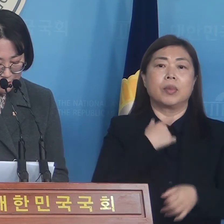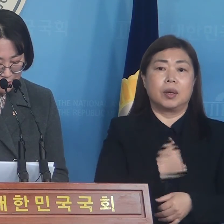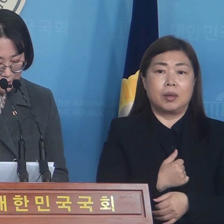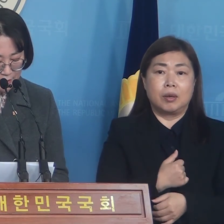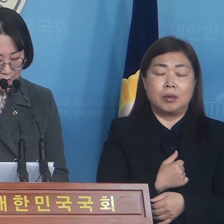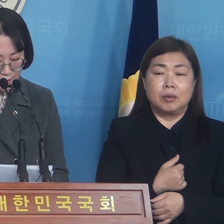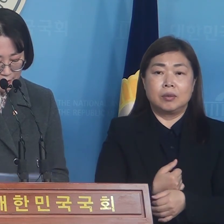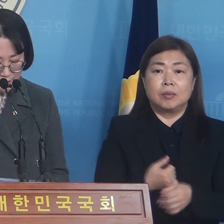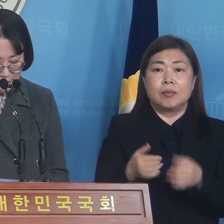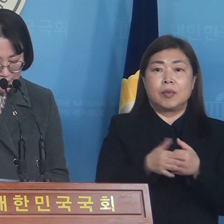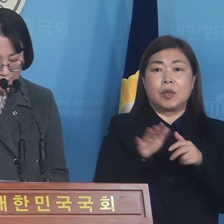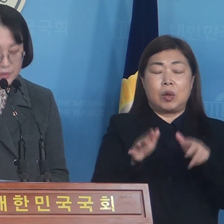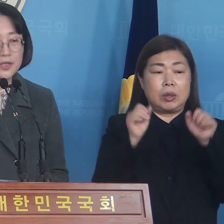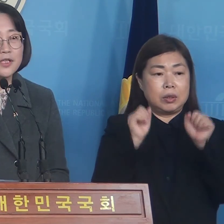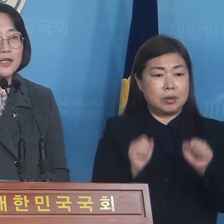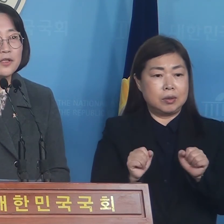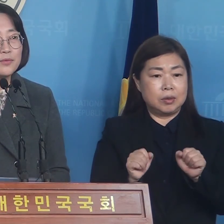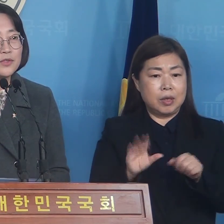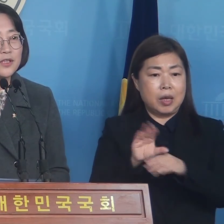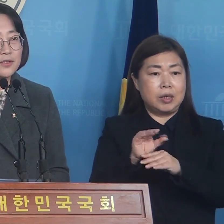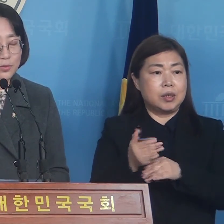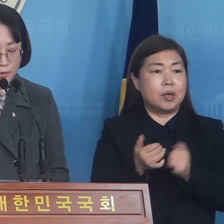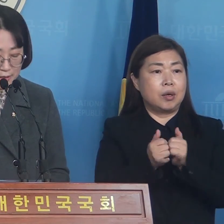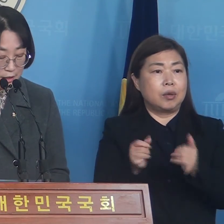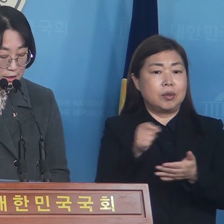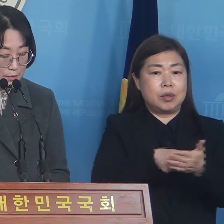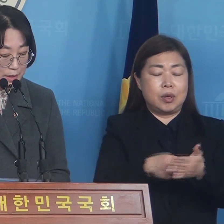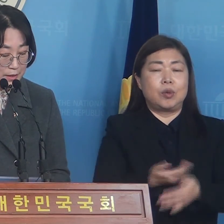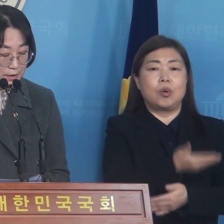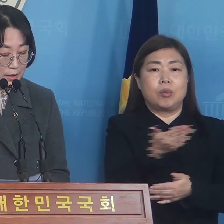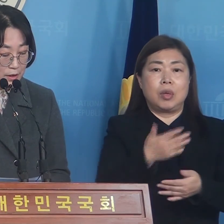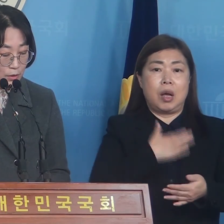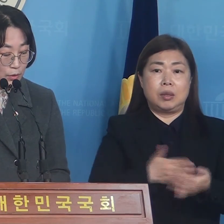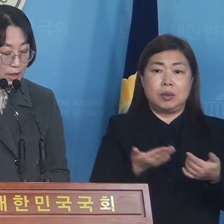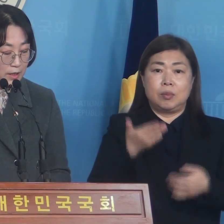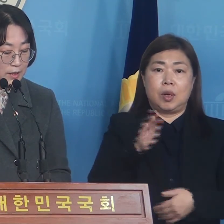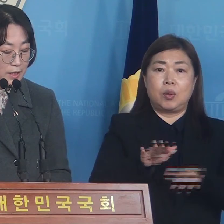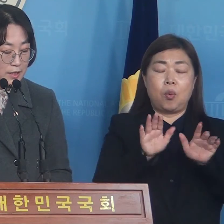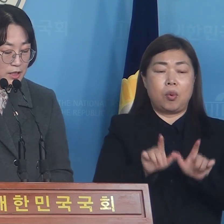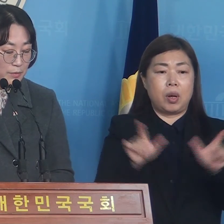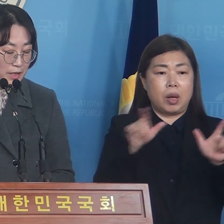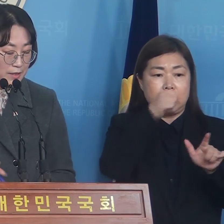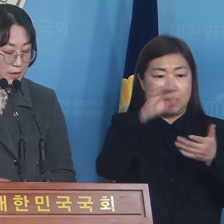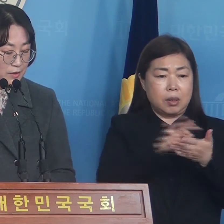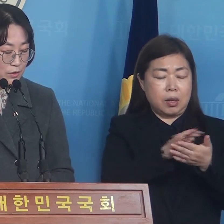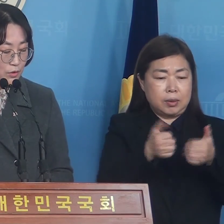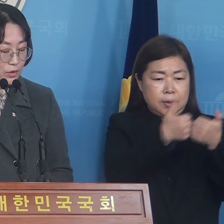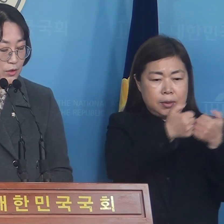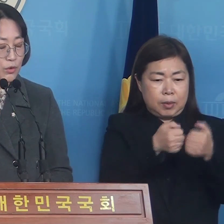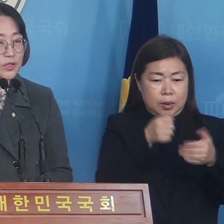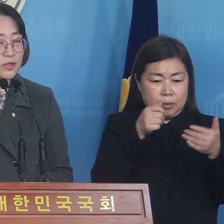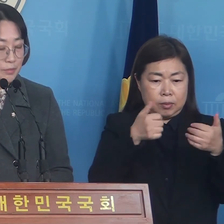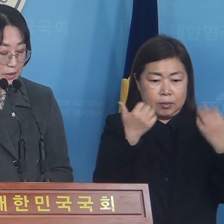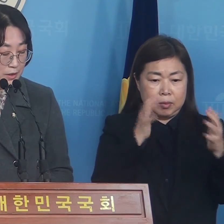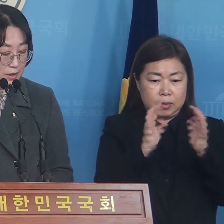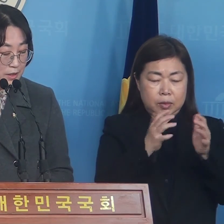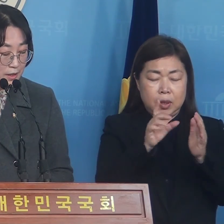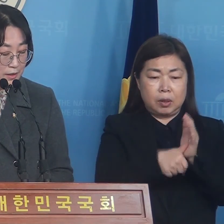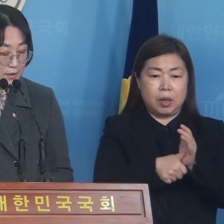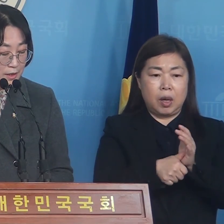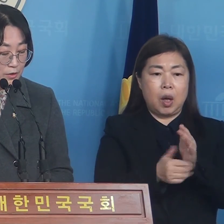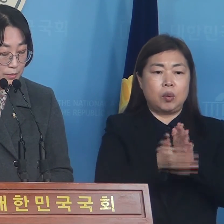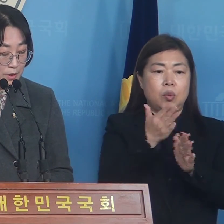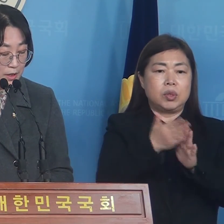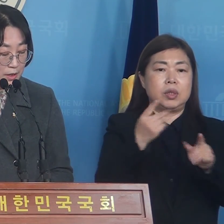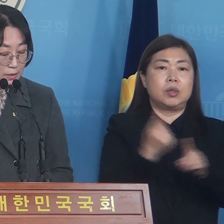계속했었습니다. 여기 계신 기자 여러분들께서도 아시겠지만 올해 예산안 심의 과정에서도 이 도시정비